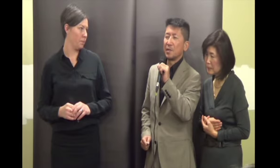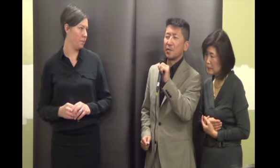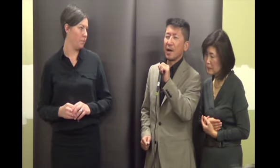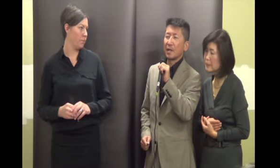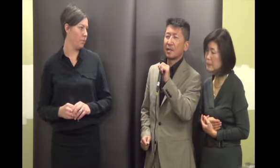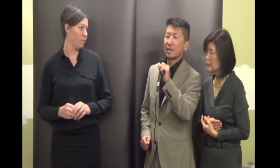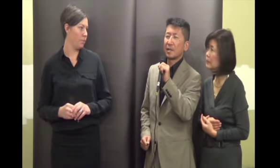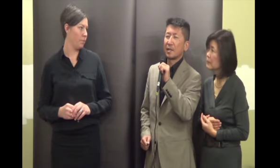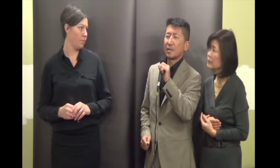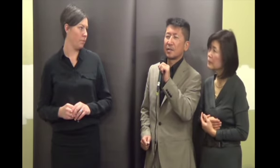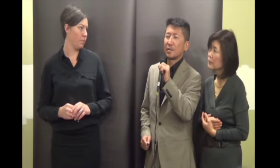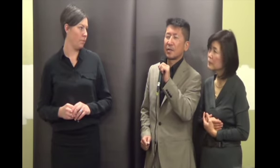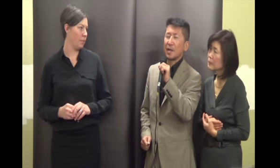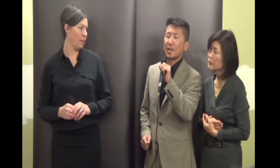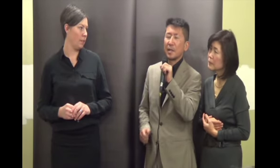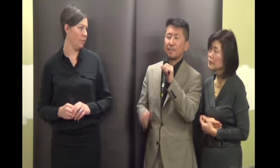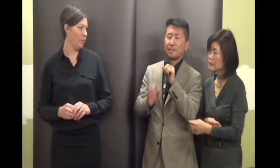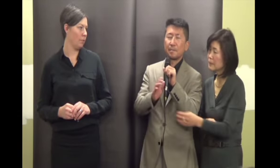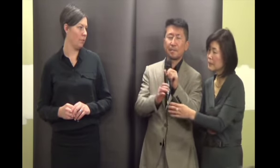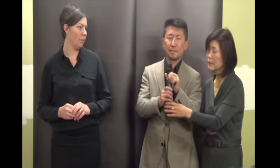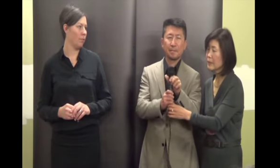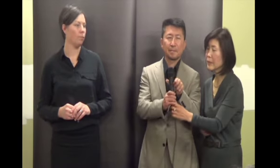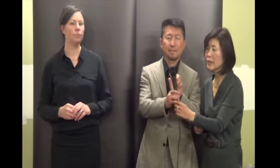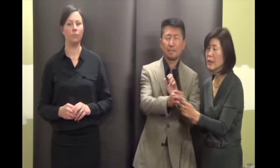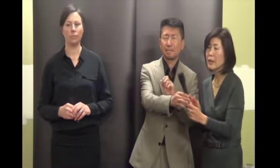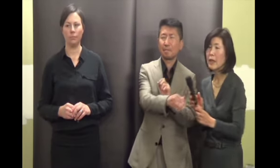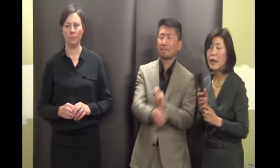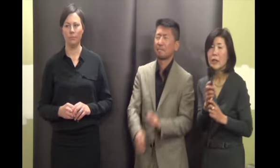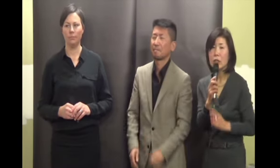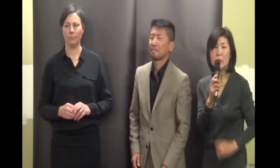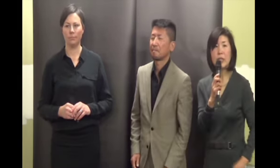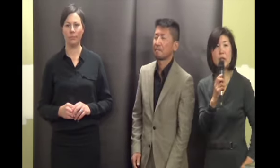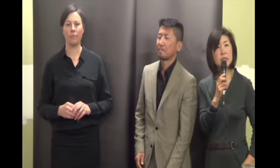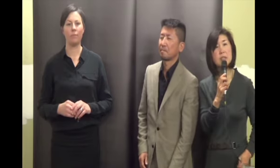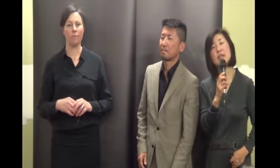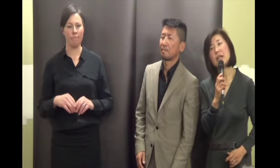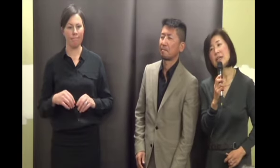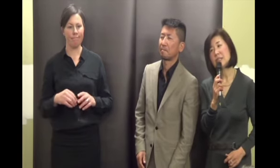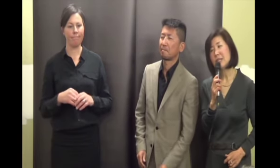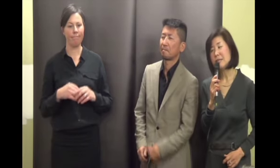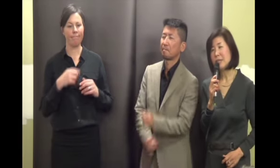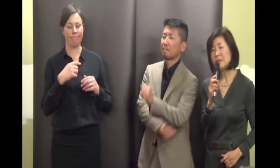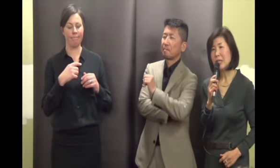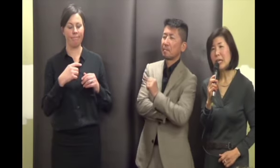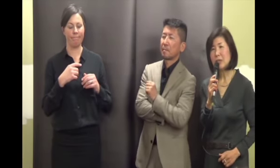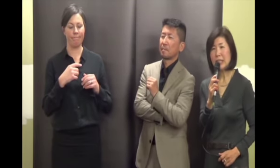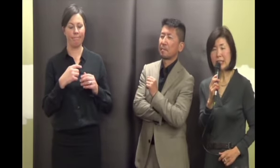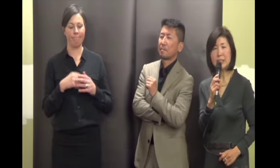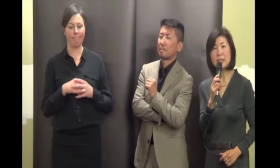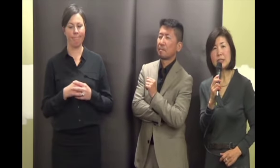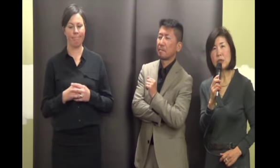まり趣味には使えません。 Because the time that we